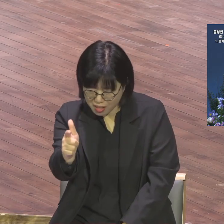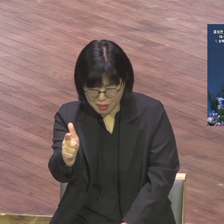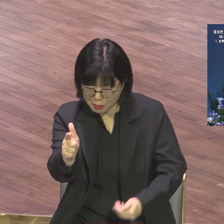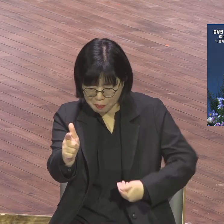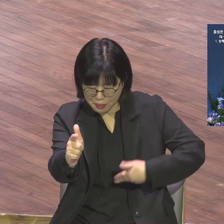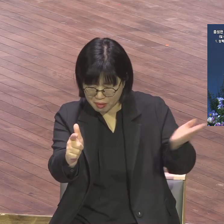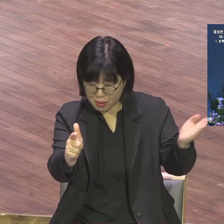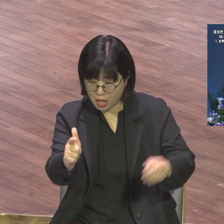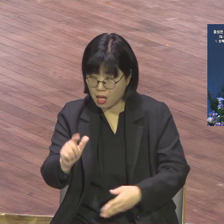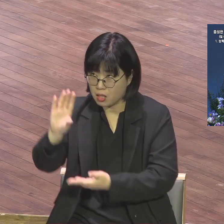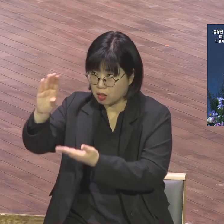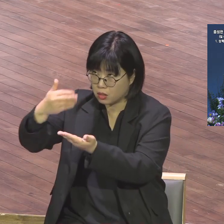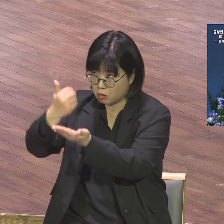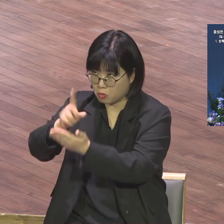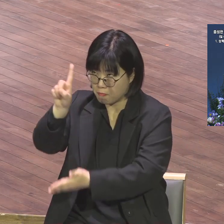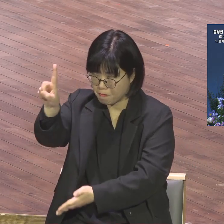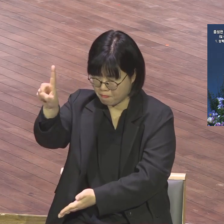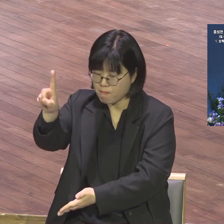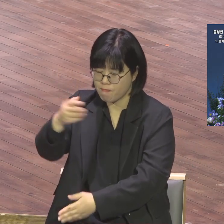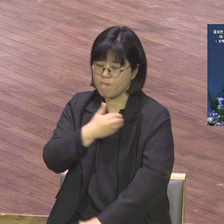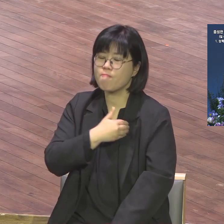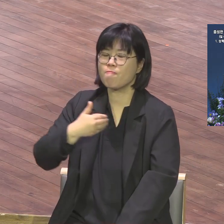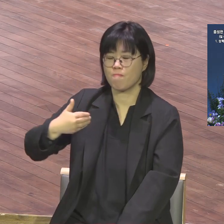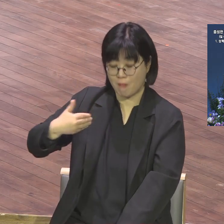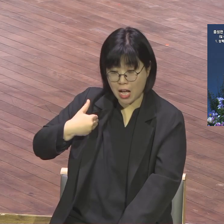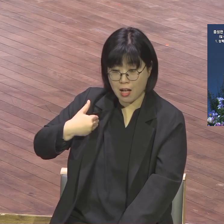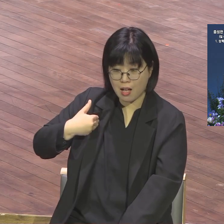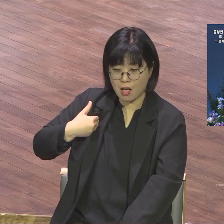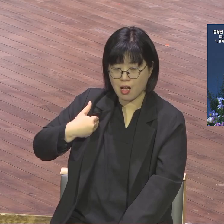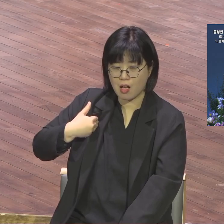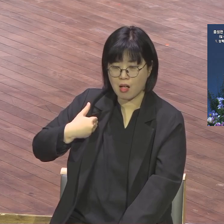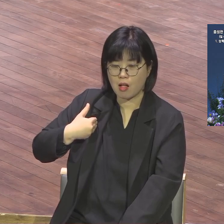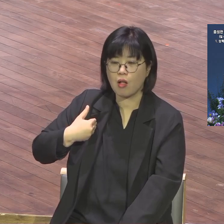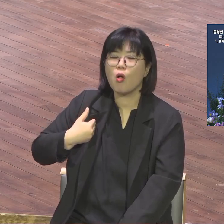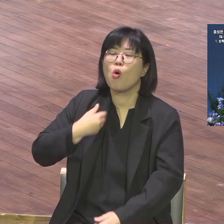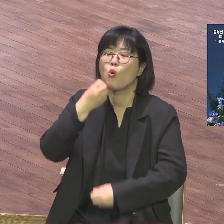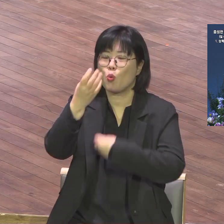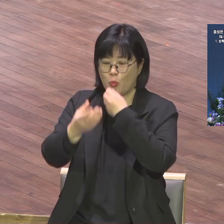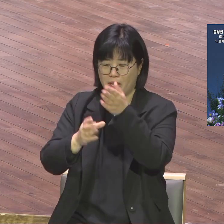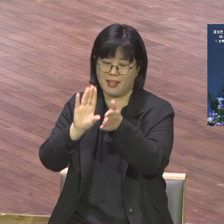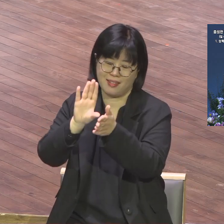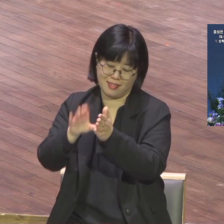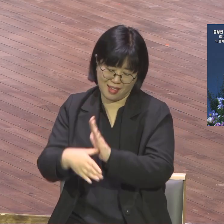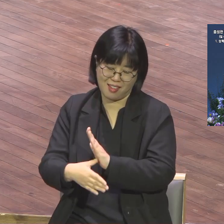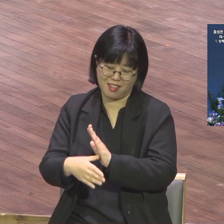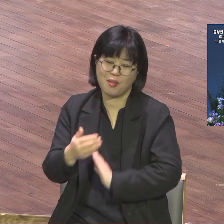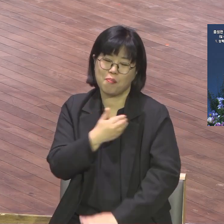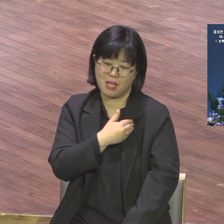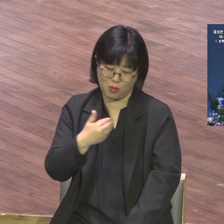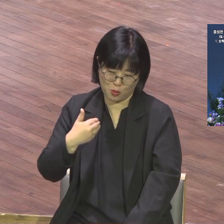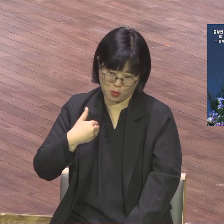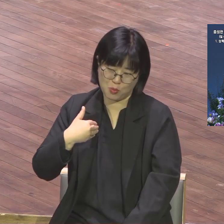못하느냐. 풍성한 삶의 절대 기준이 여기 있어요. 절대 기준입니다.